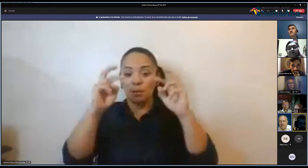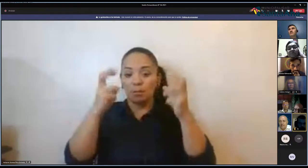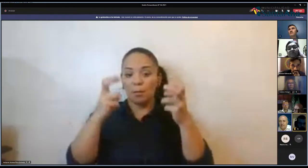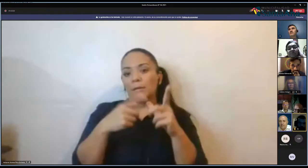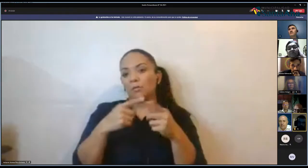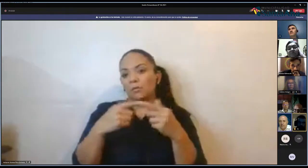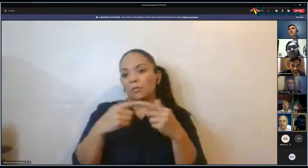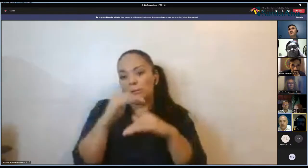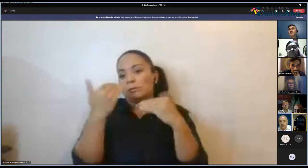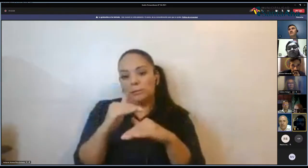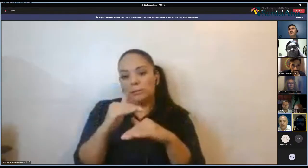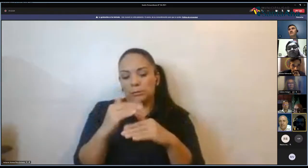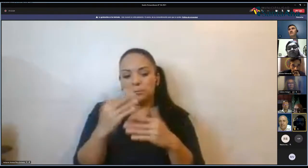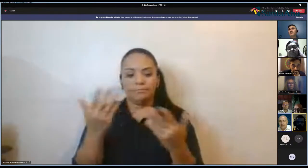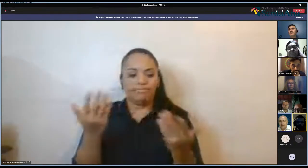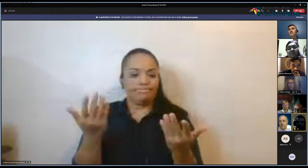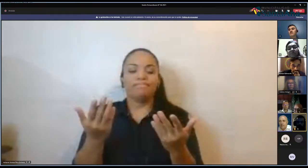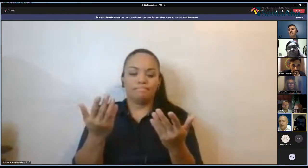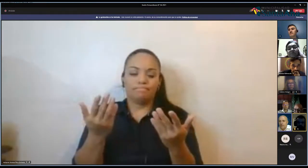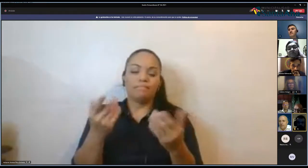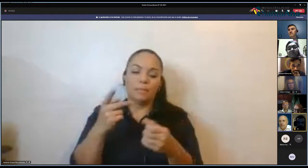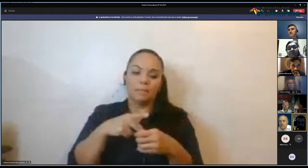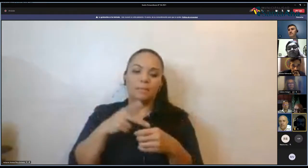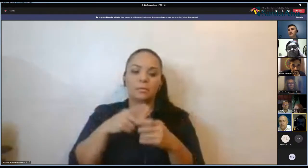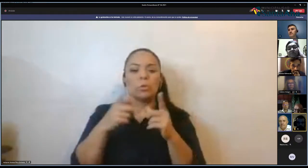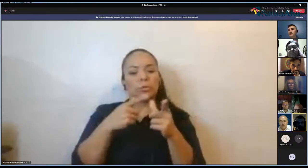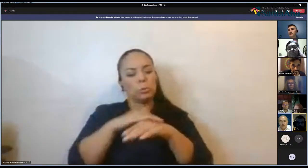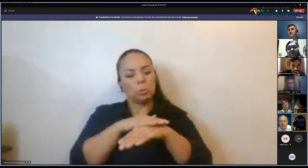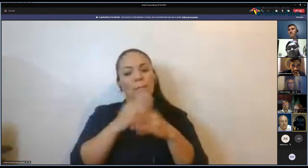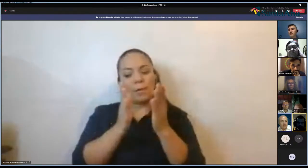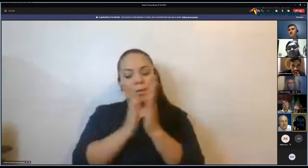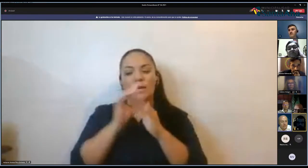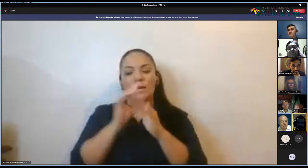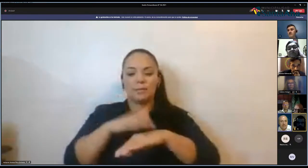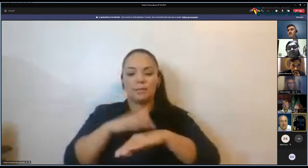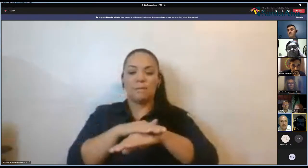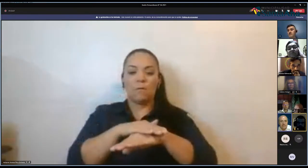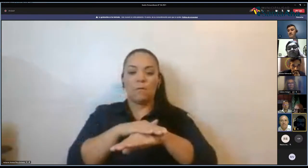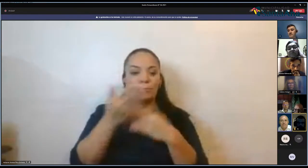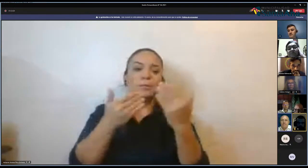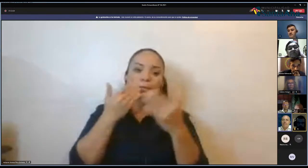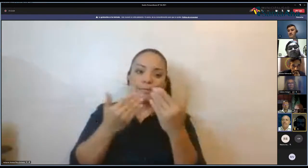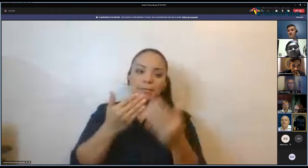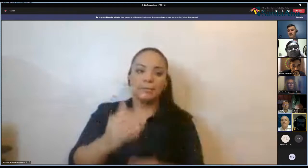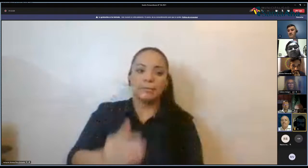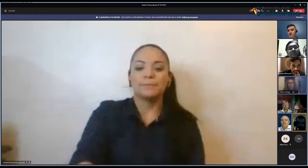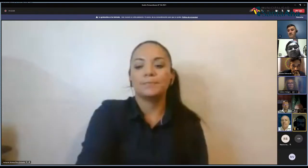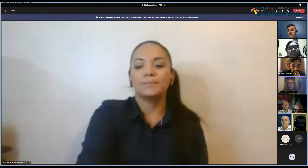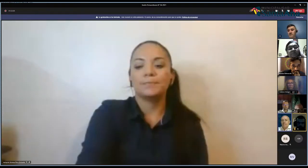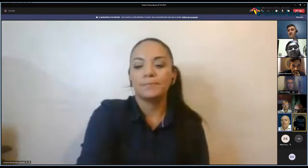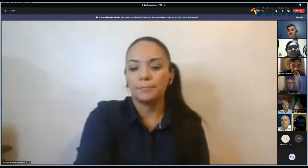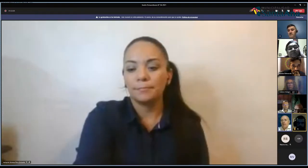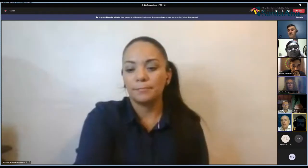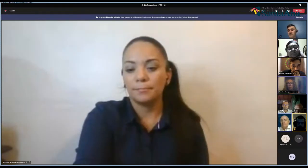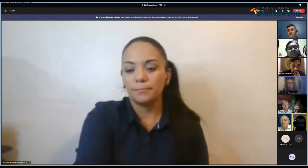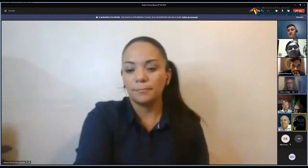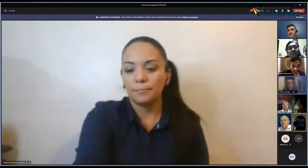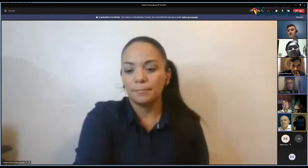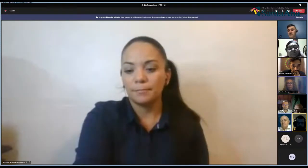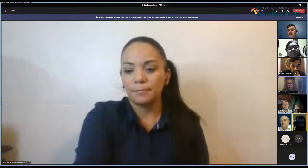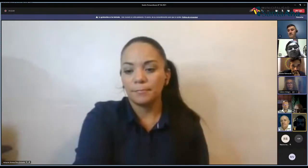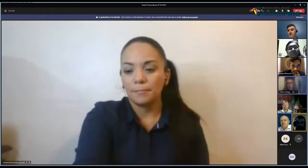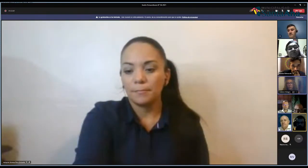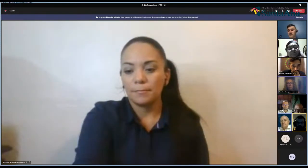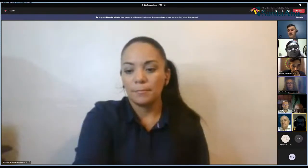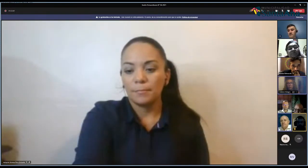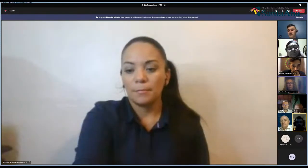la participación y solamente pedirle un favor en este sentido muchas gracias gracias de vuelta